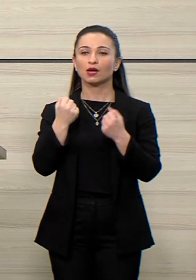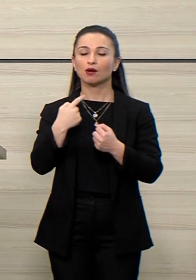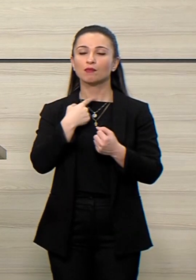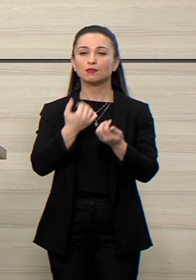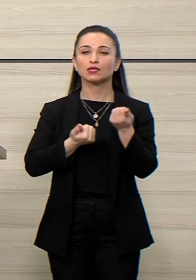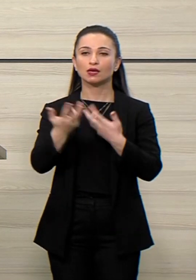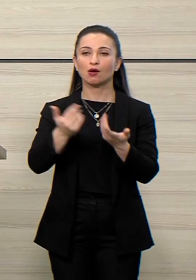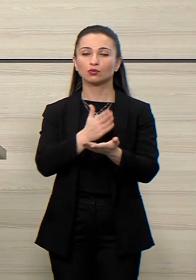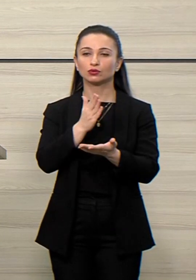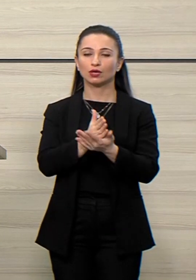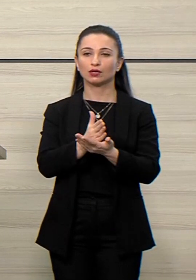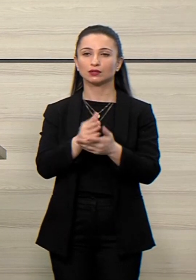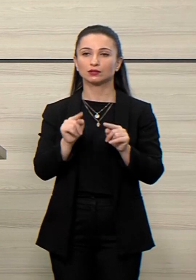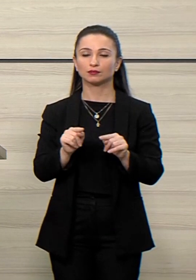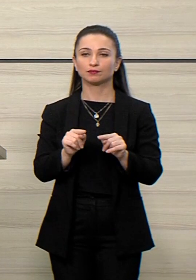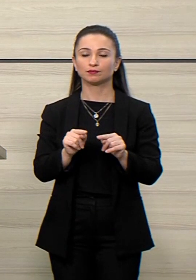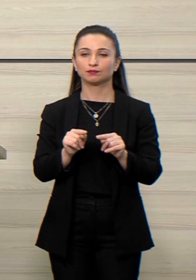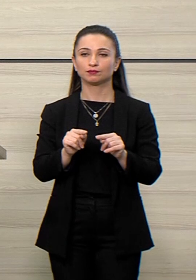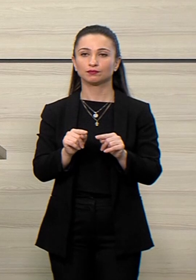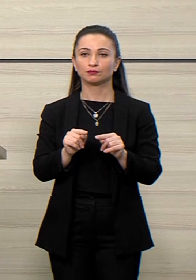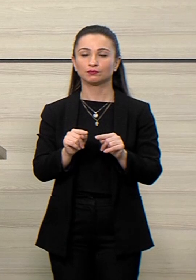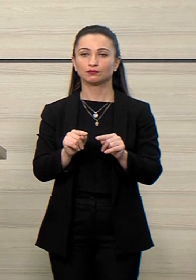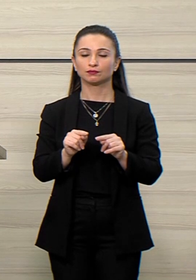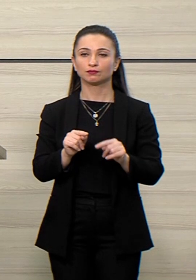ხმების რაოდენობა არის